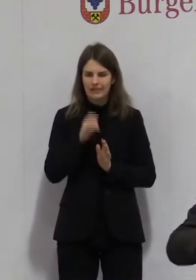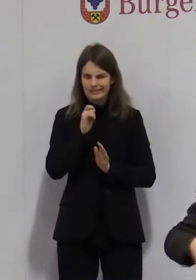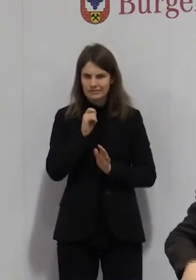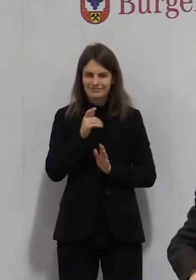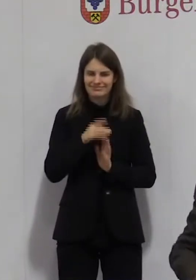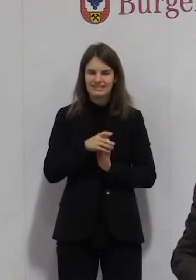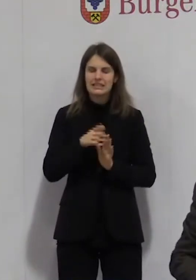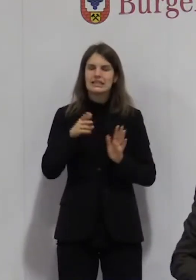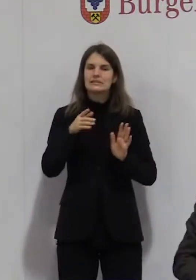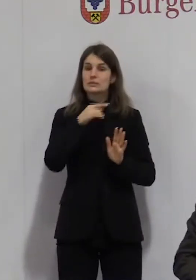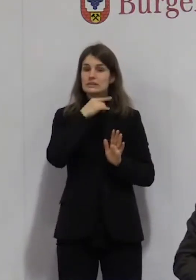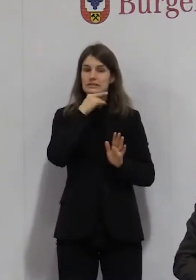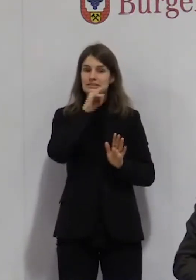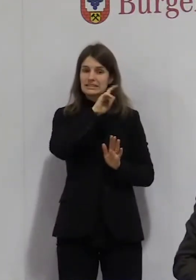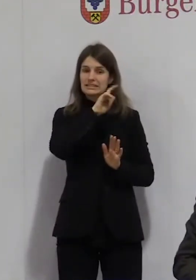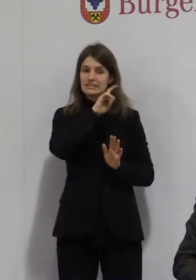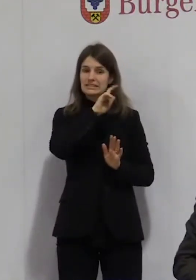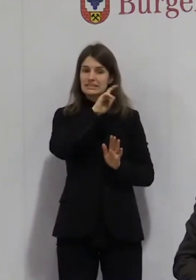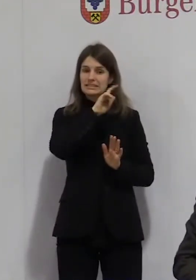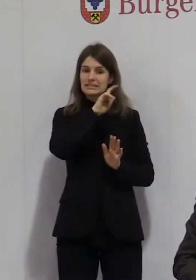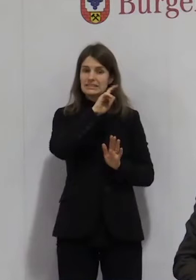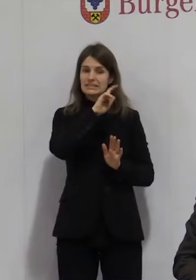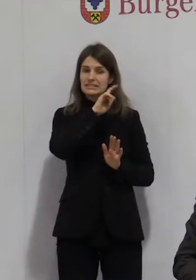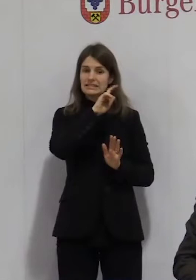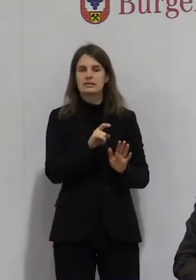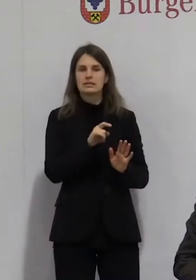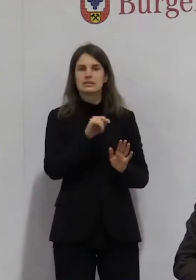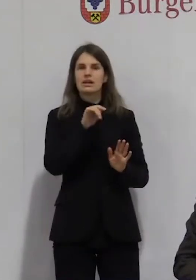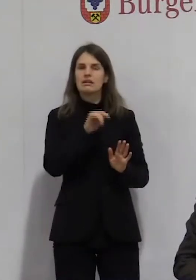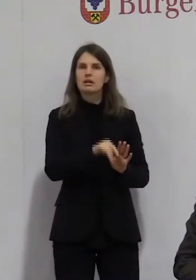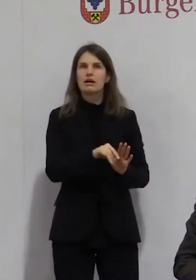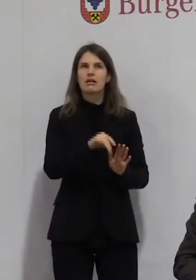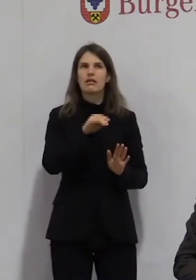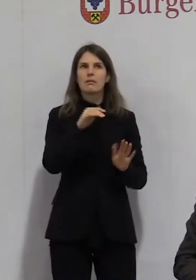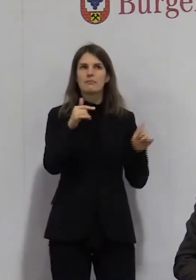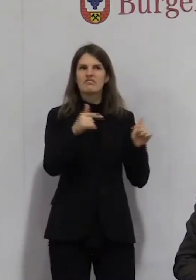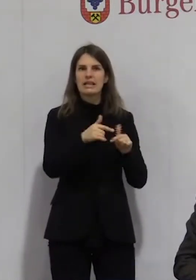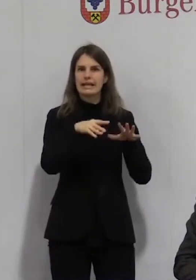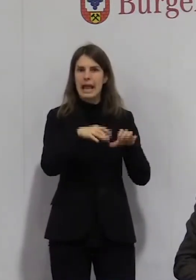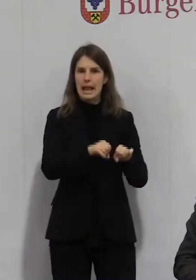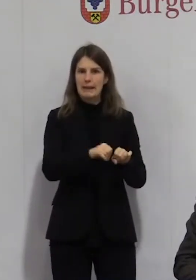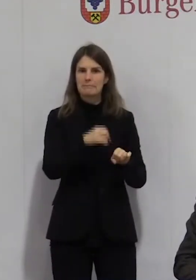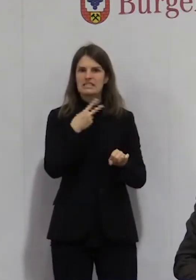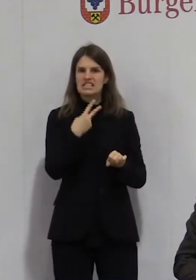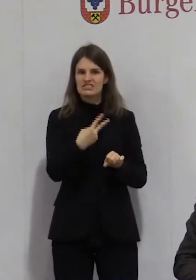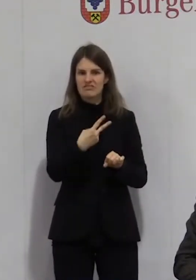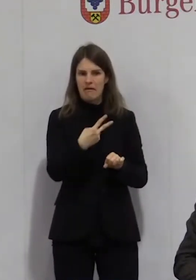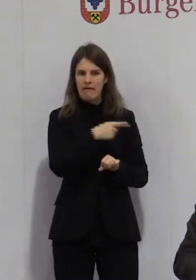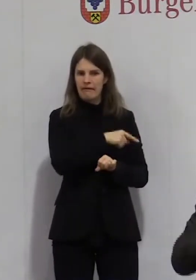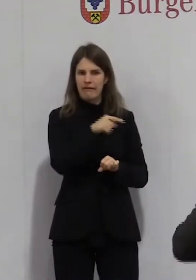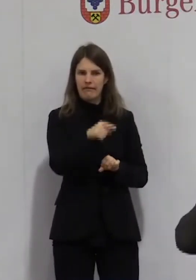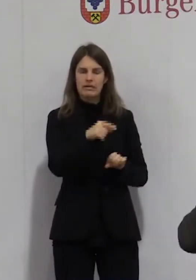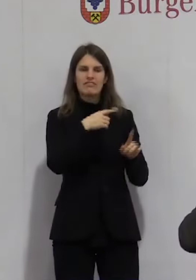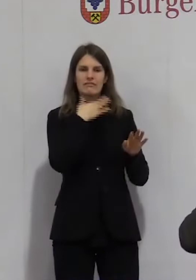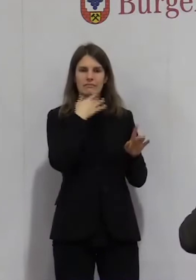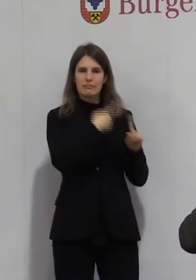in der Stadt Zeitz, wie gesagt, es gibt noch zwei Pflegeheime in Zeitz, die einige positive haben, wo